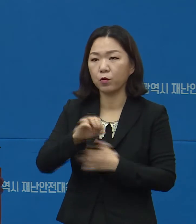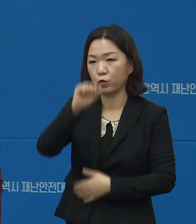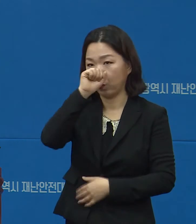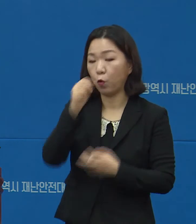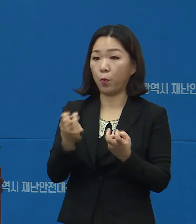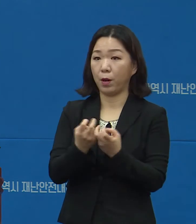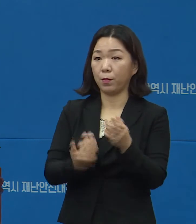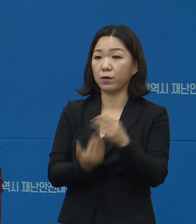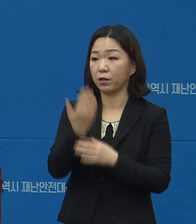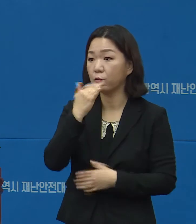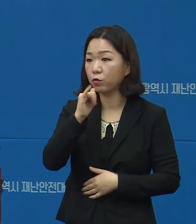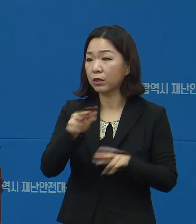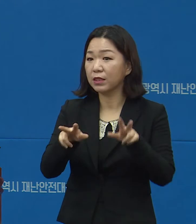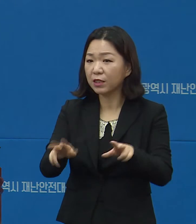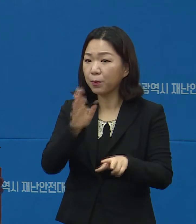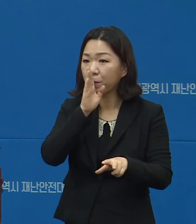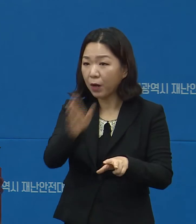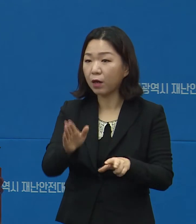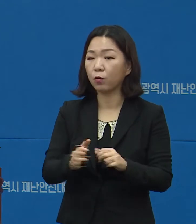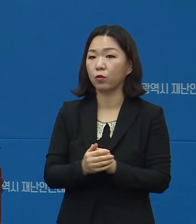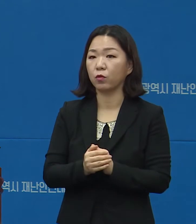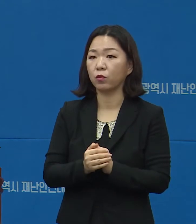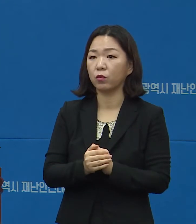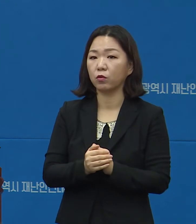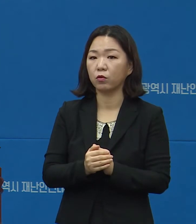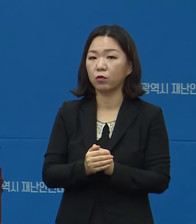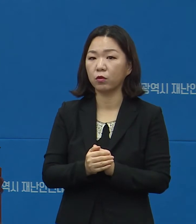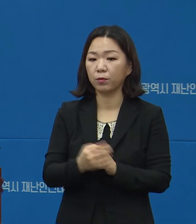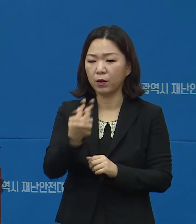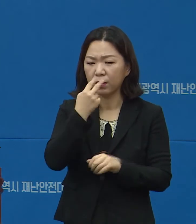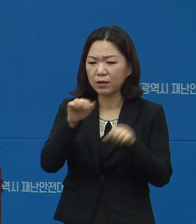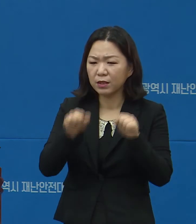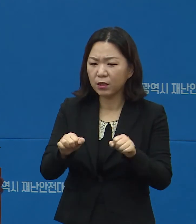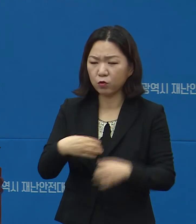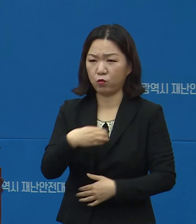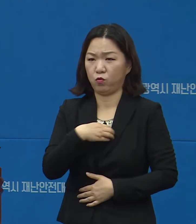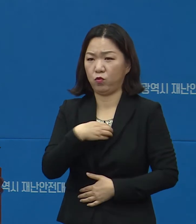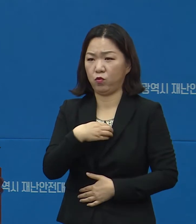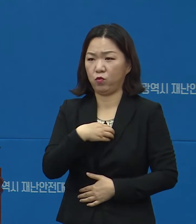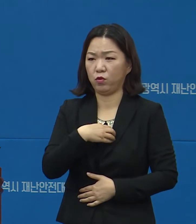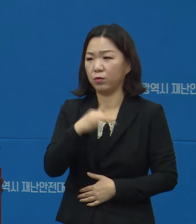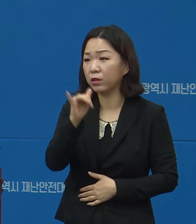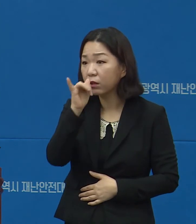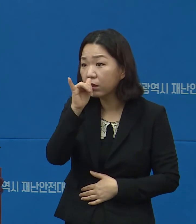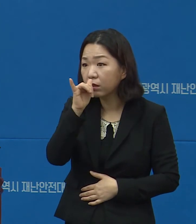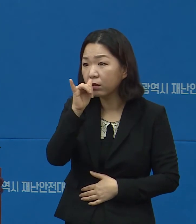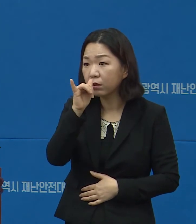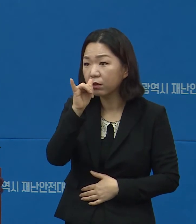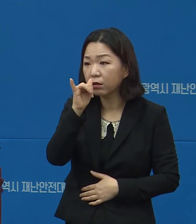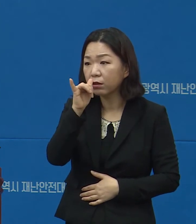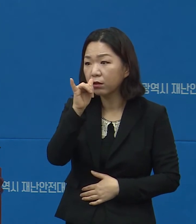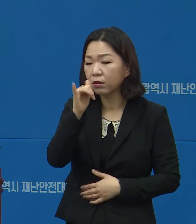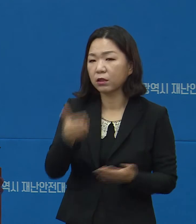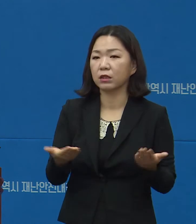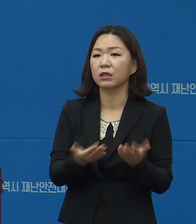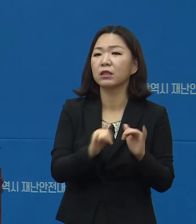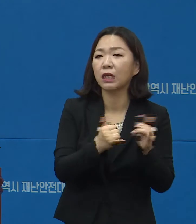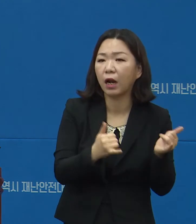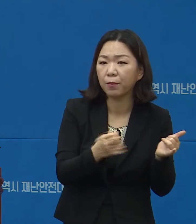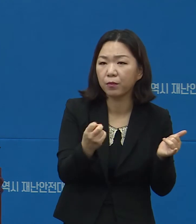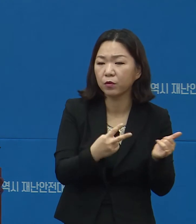있습니다. 그러나 당장은 이렇게 정말 생존의 위기에 뭐 내몰린